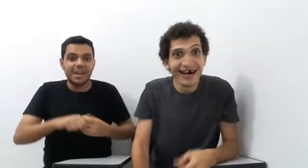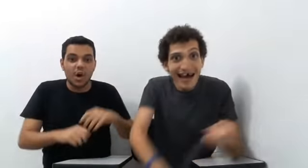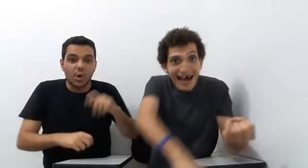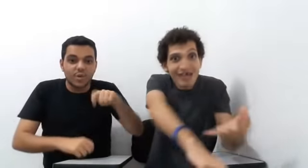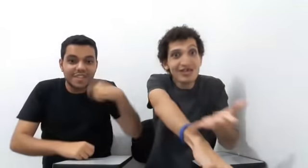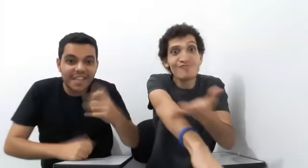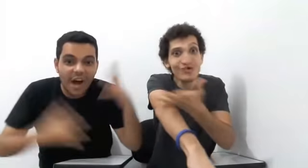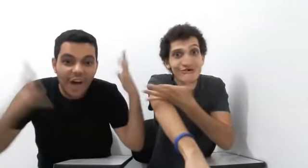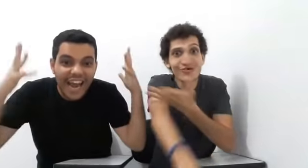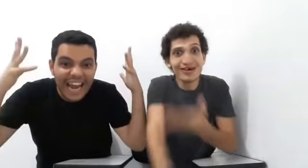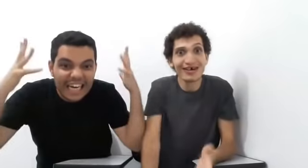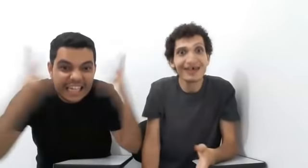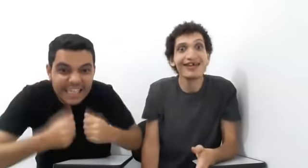O sinal é lindo.